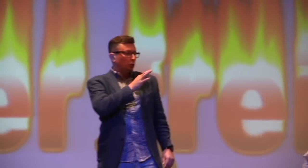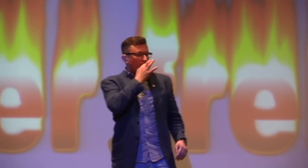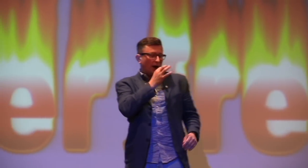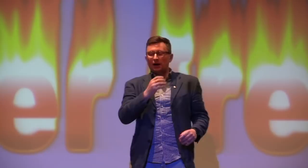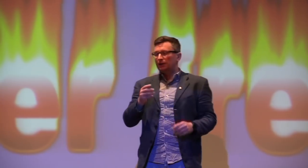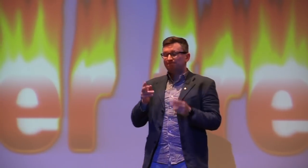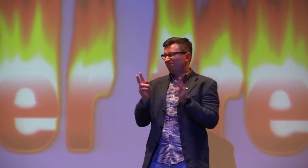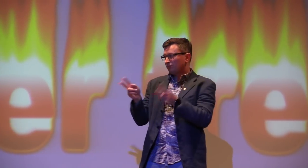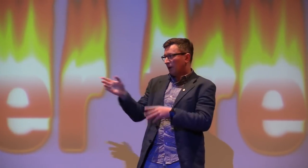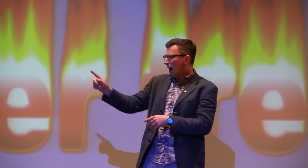finden?